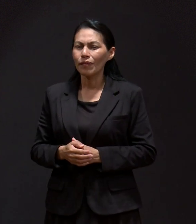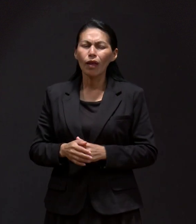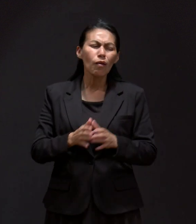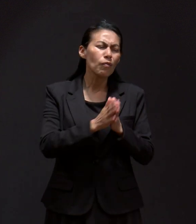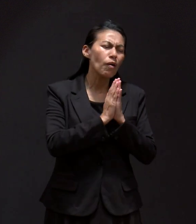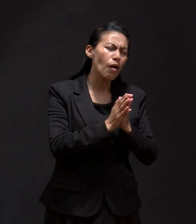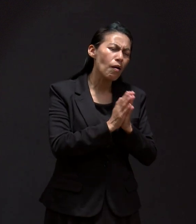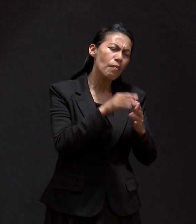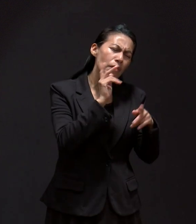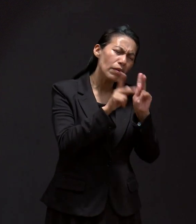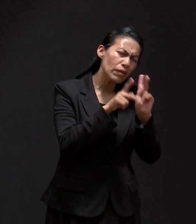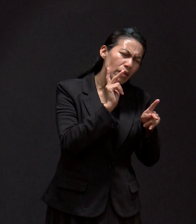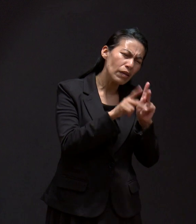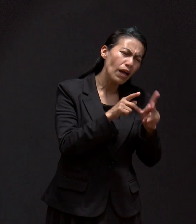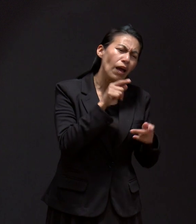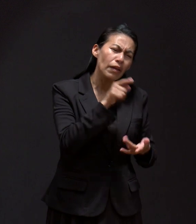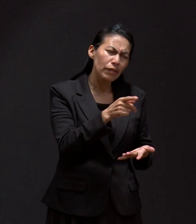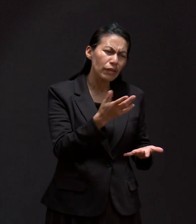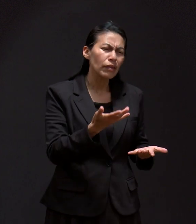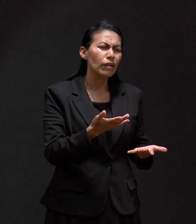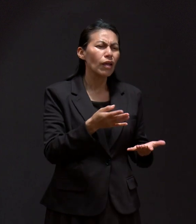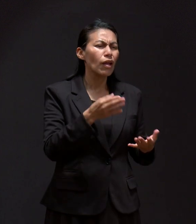de ti de tu familia